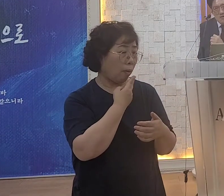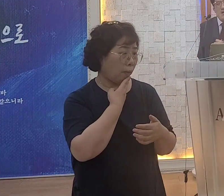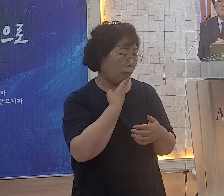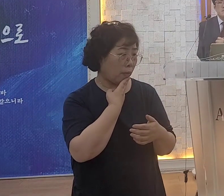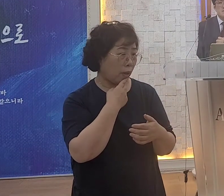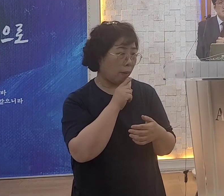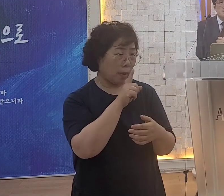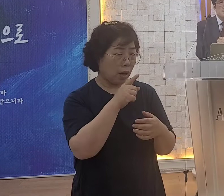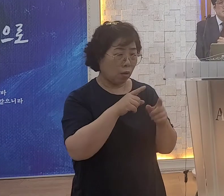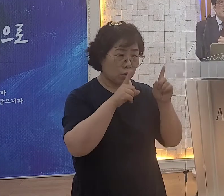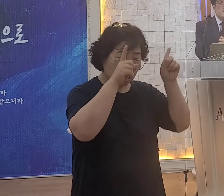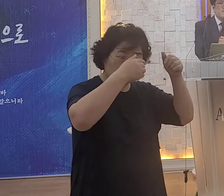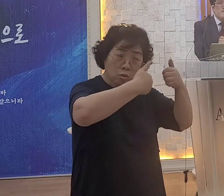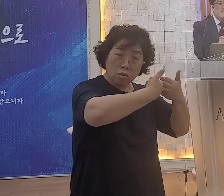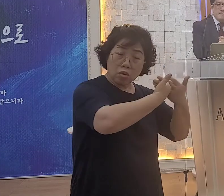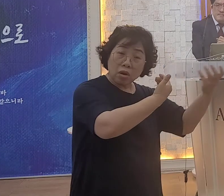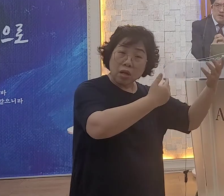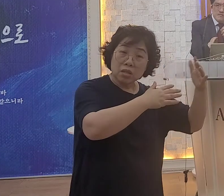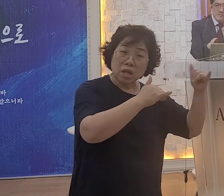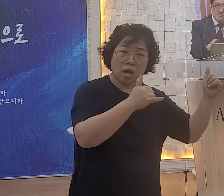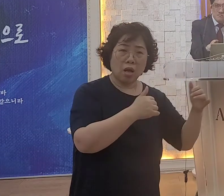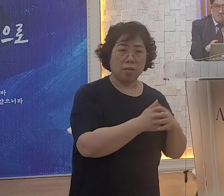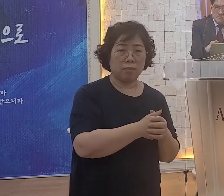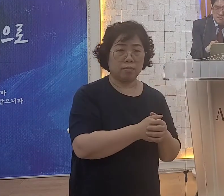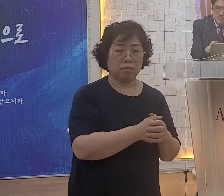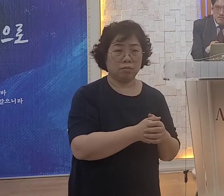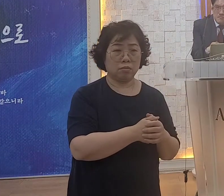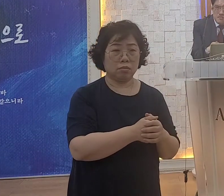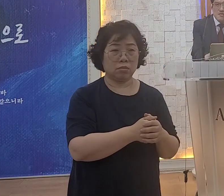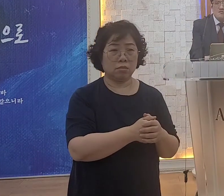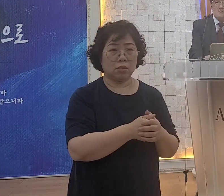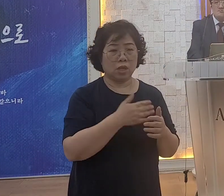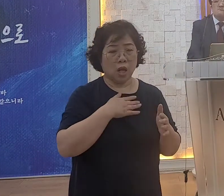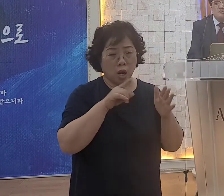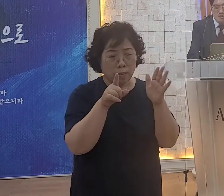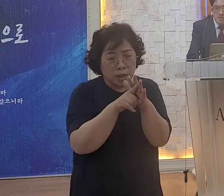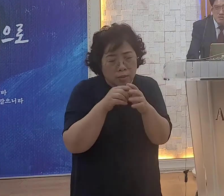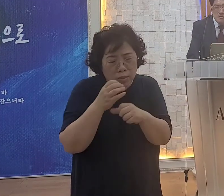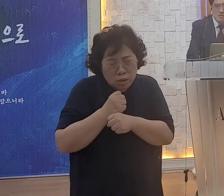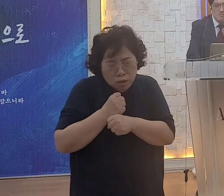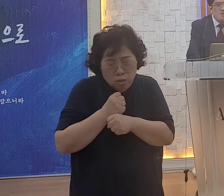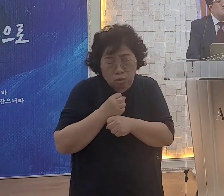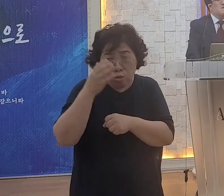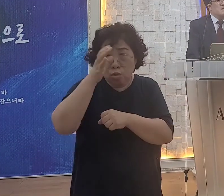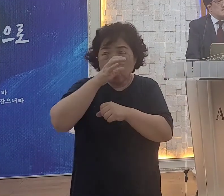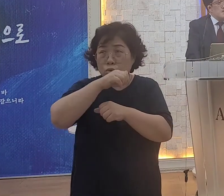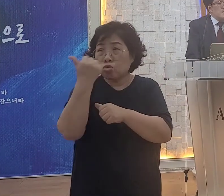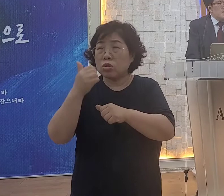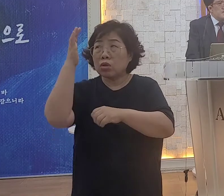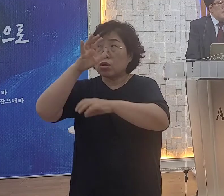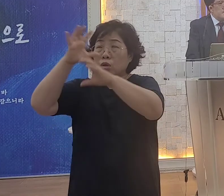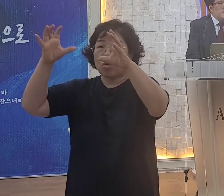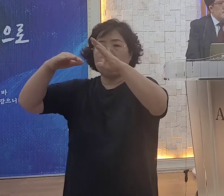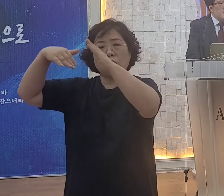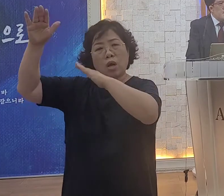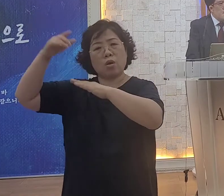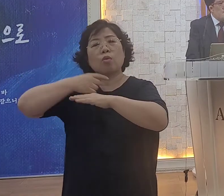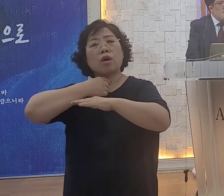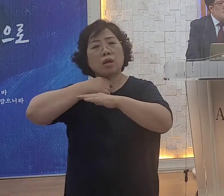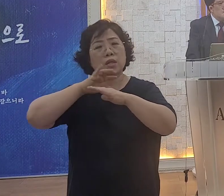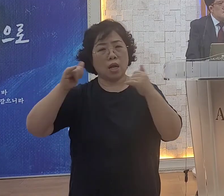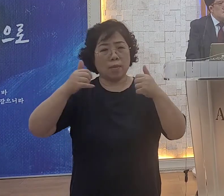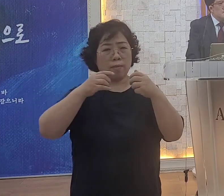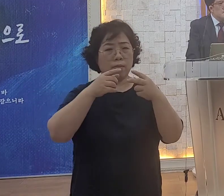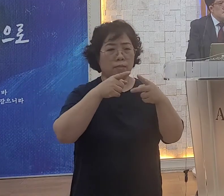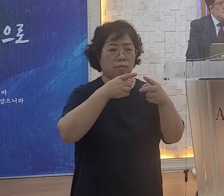포기하고 지옥에 가는 나는 믿음을 지키고 죽어서 천국 가겠다